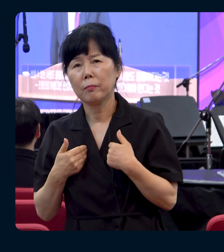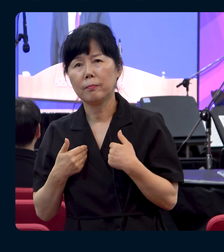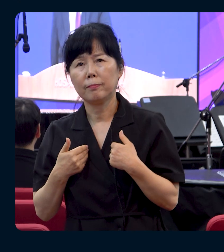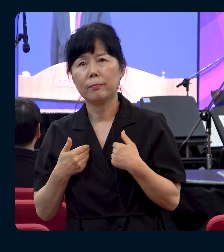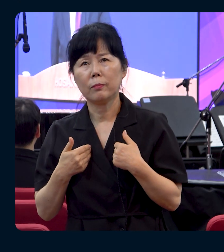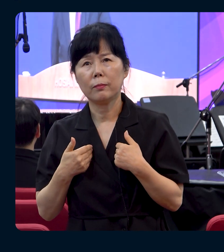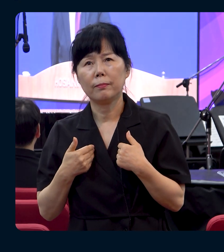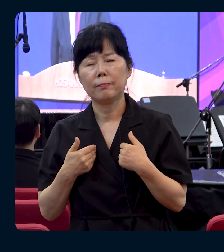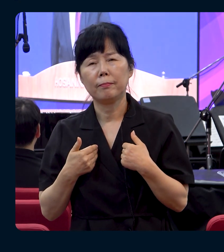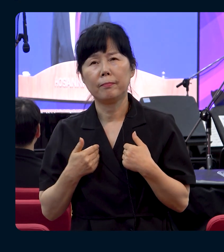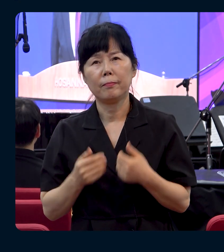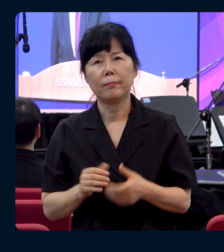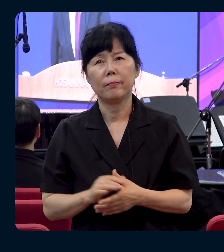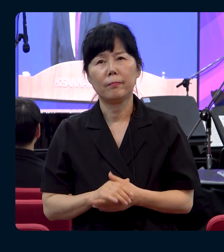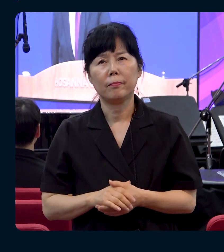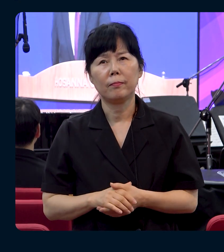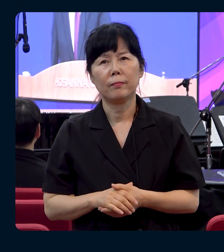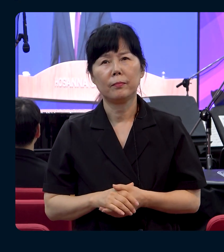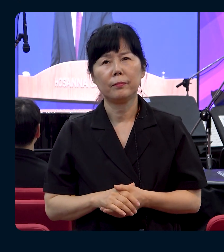신앙인이라면.